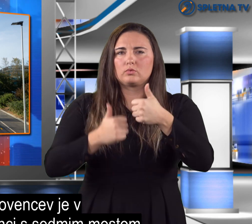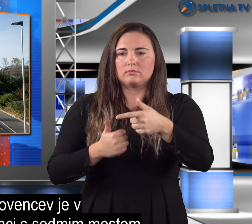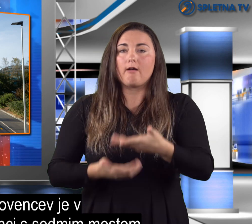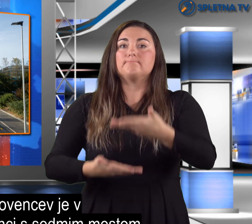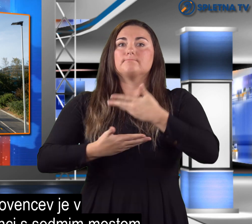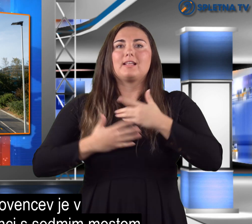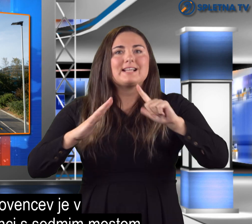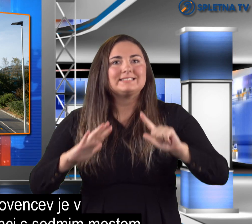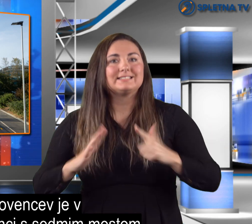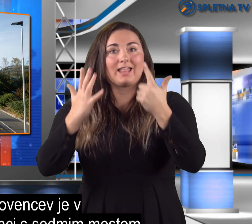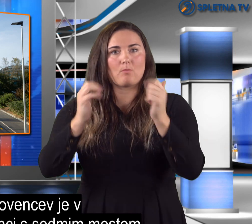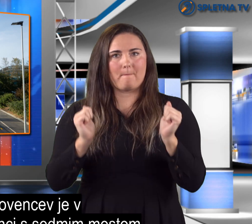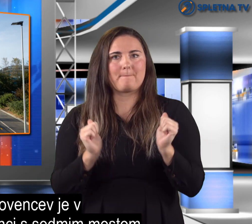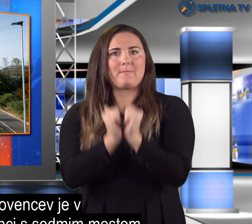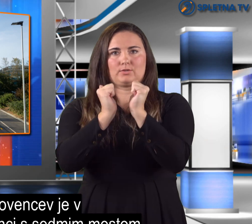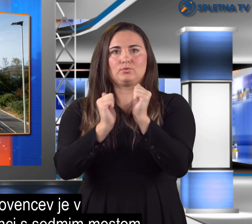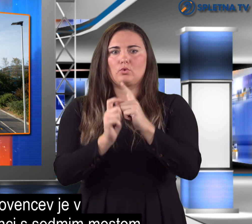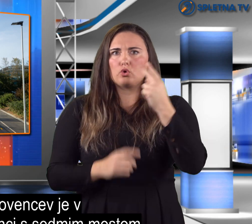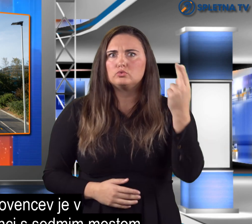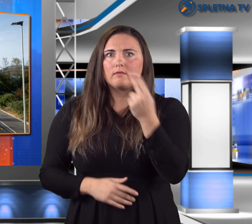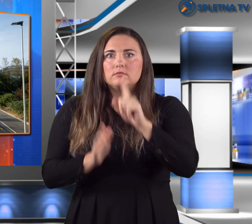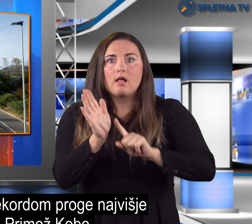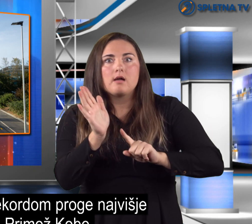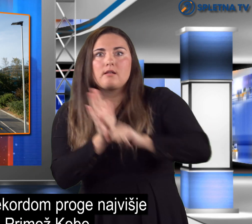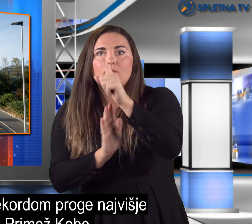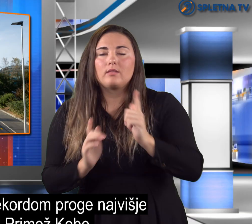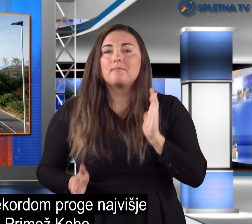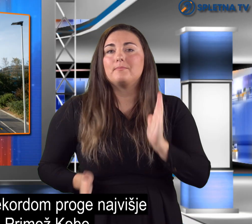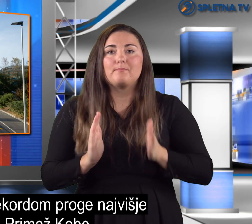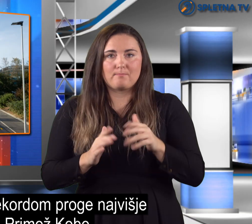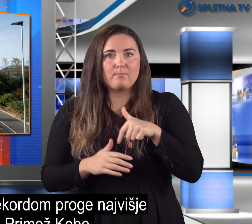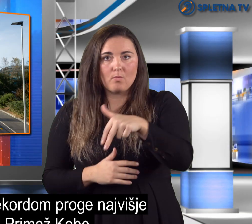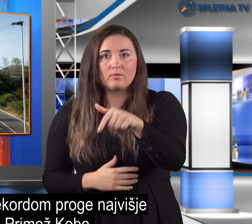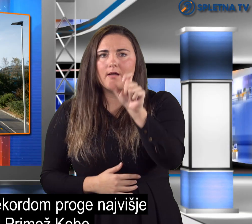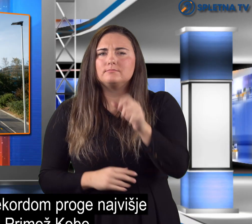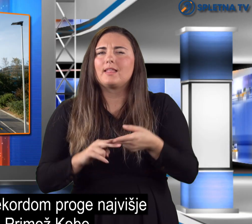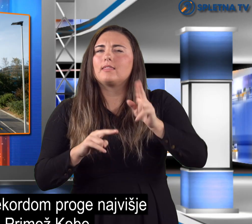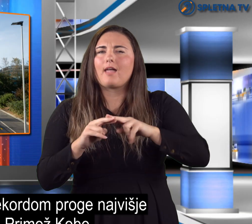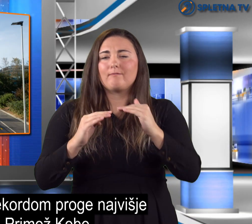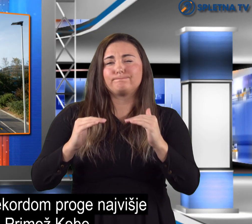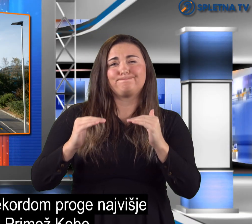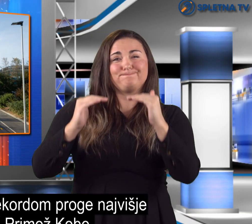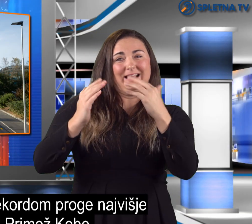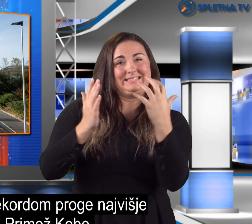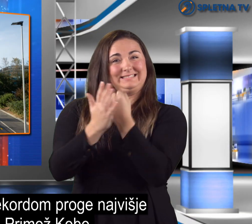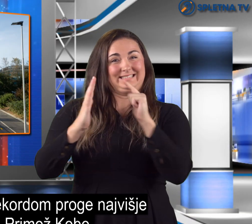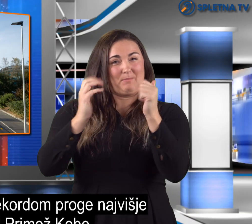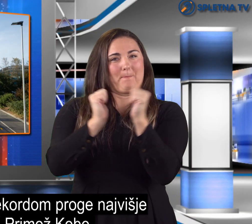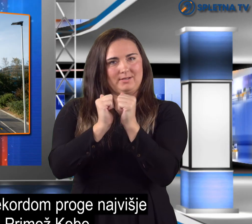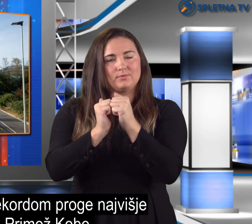Od Slovencev je v moški konkurenci s 7. mestom in slovenskim rekordom proge najvišje posegel